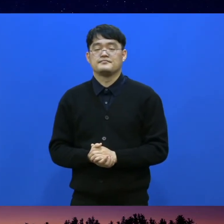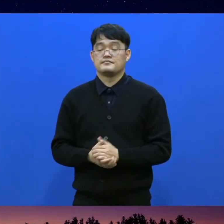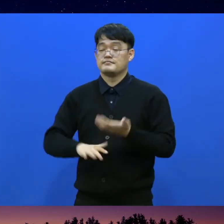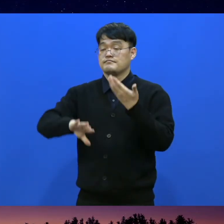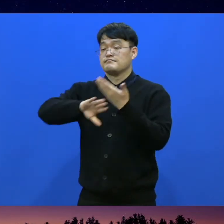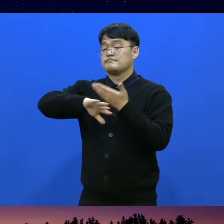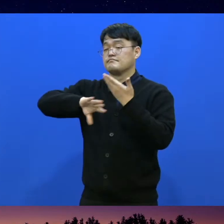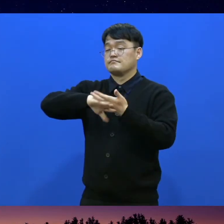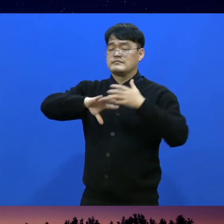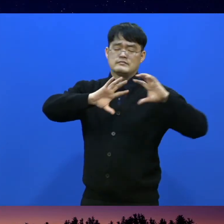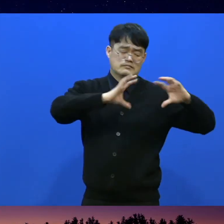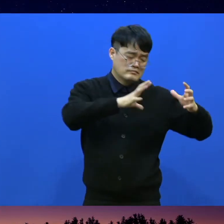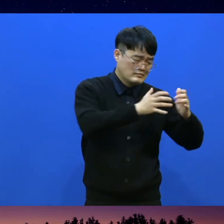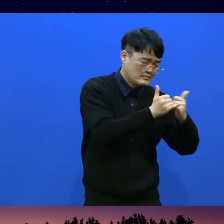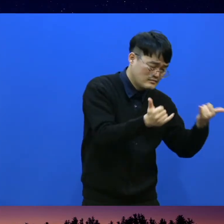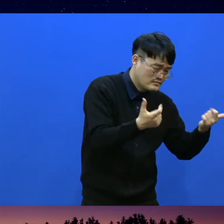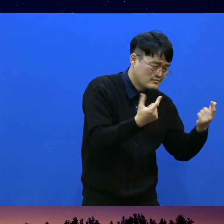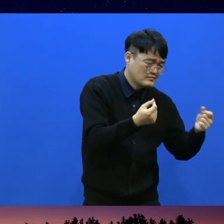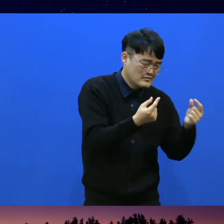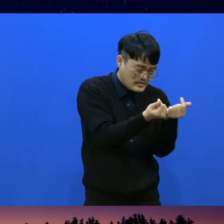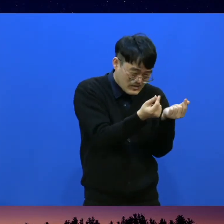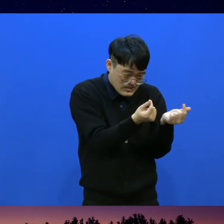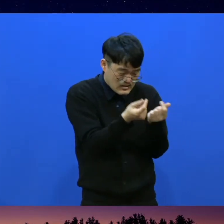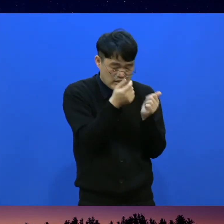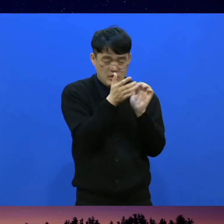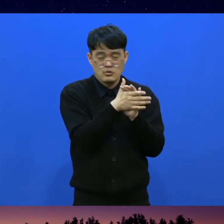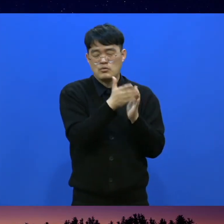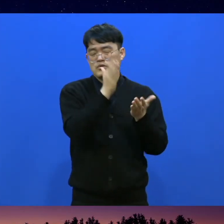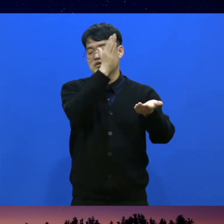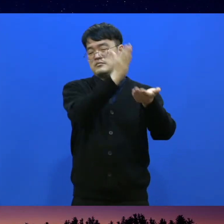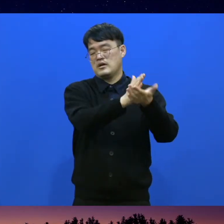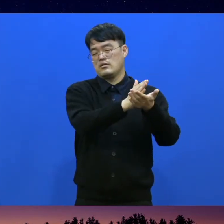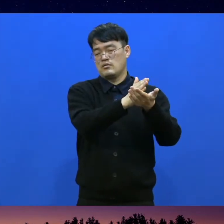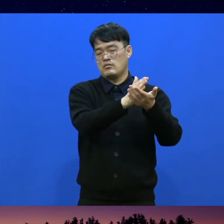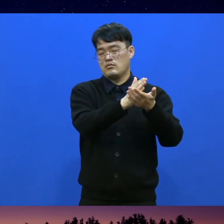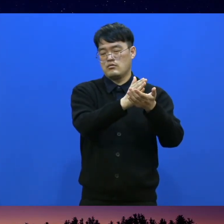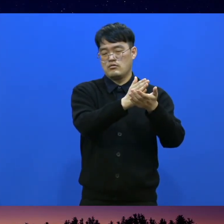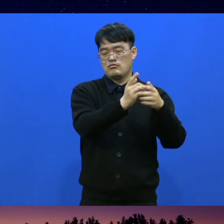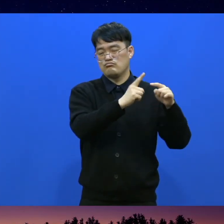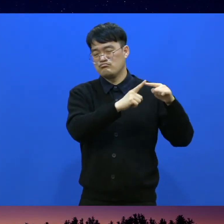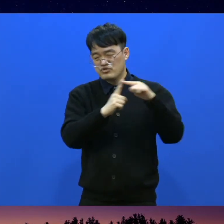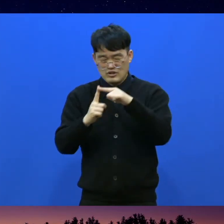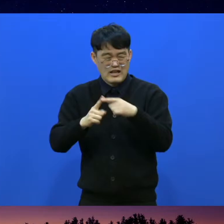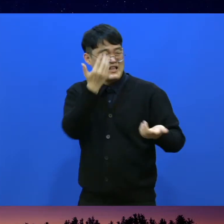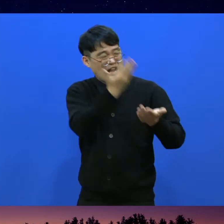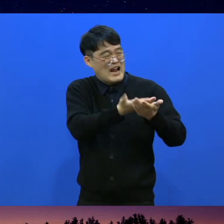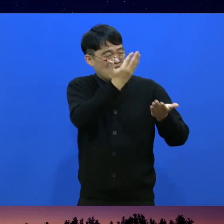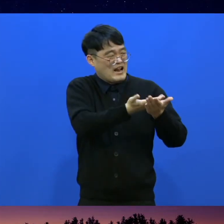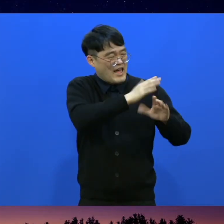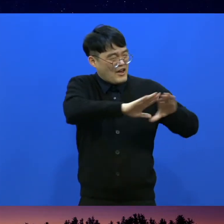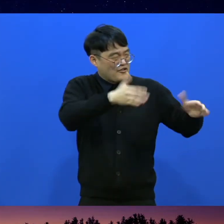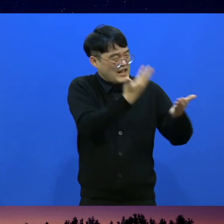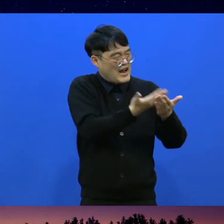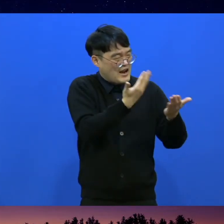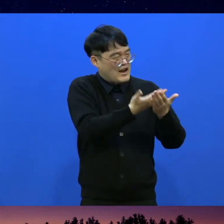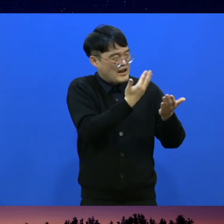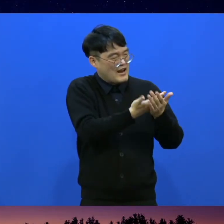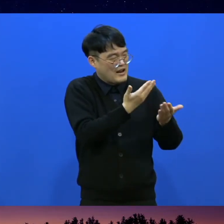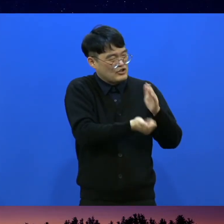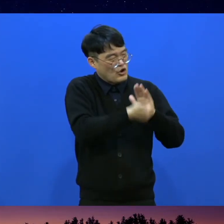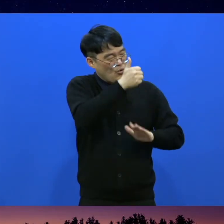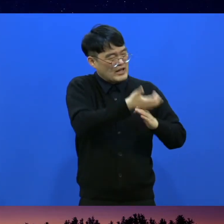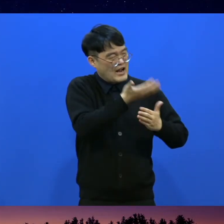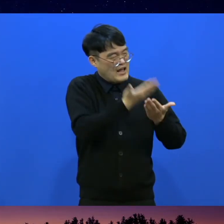이방인의 기도를 드리지 말라는 거예요. 이방인과 비슷한 기도를 드리지 말라요. 무조건 문제를 해결해달라고 하지 말라는 거예요. 무조건 기도만